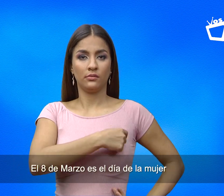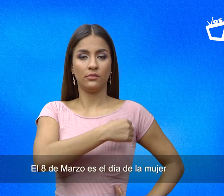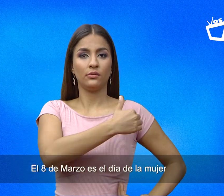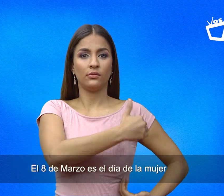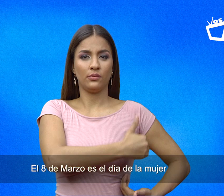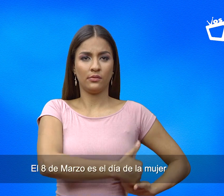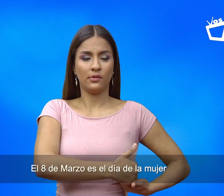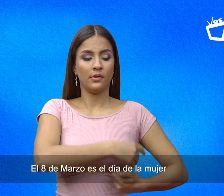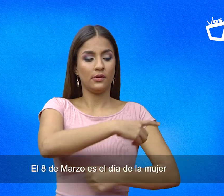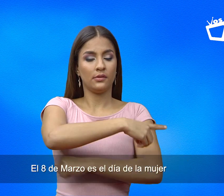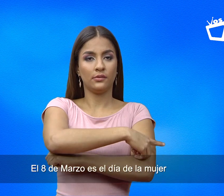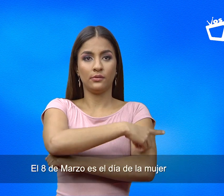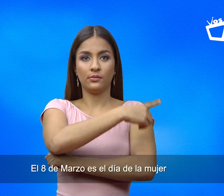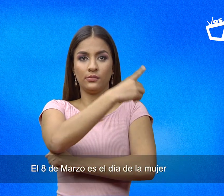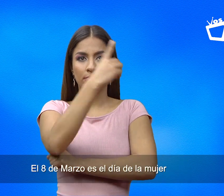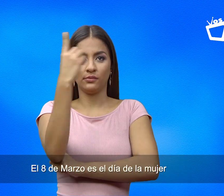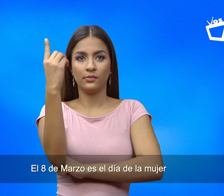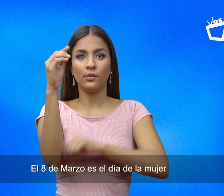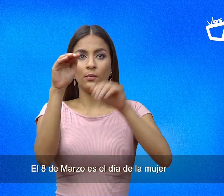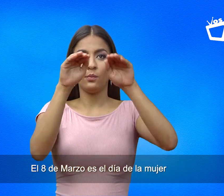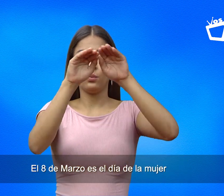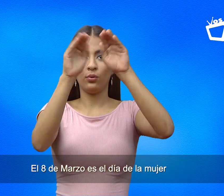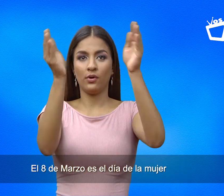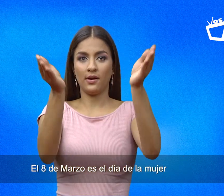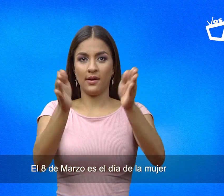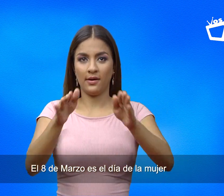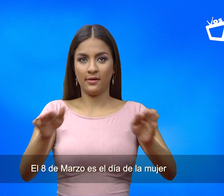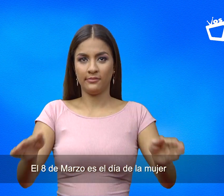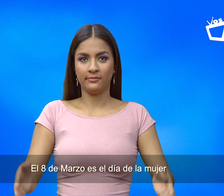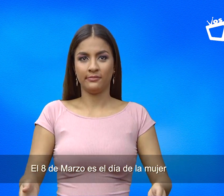el 8 de marzo es el día de la mujer